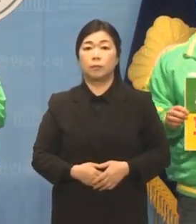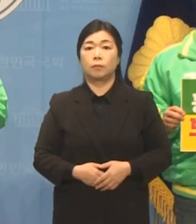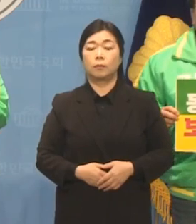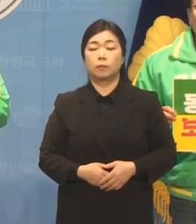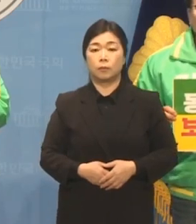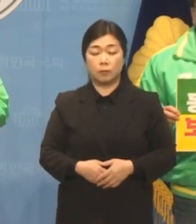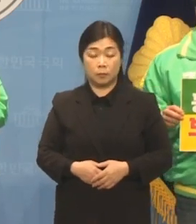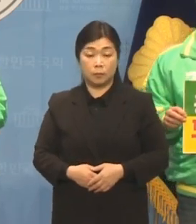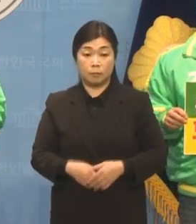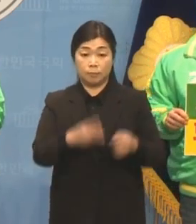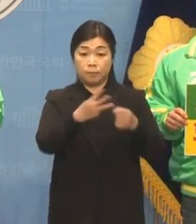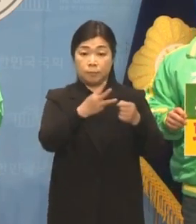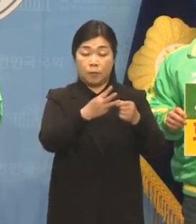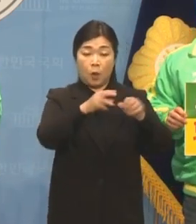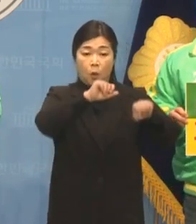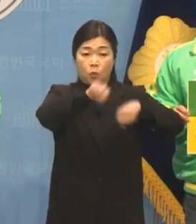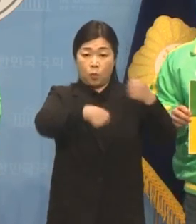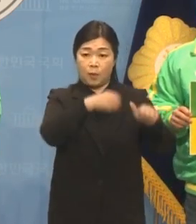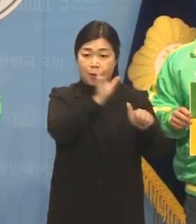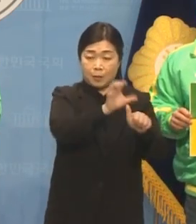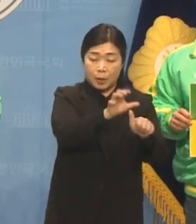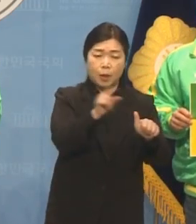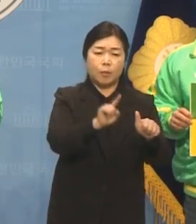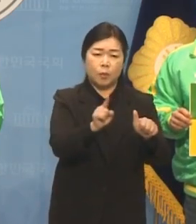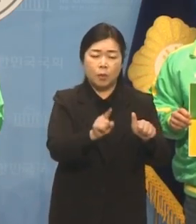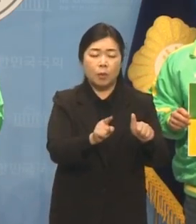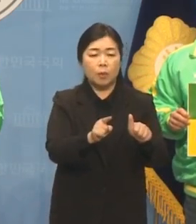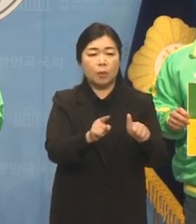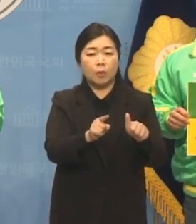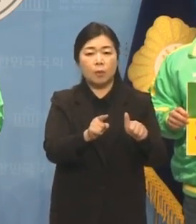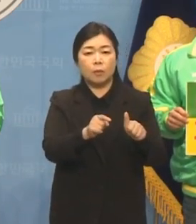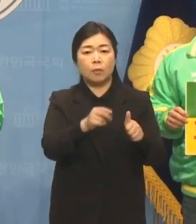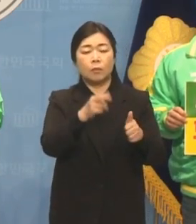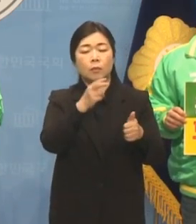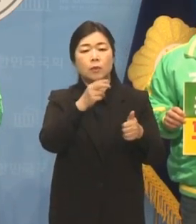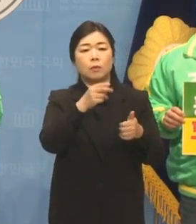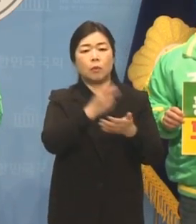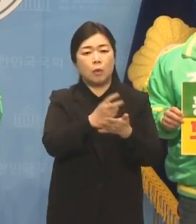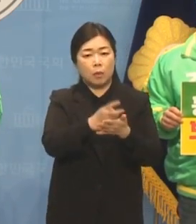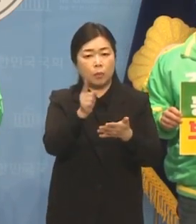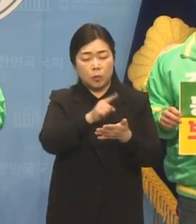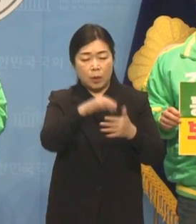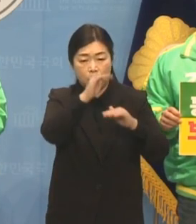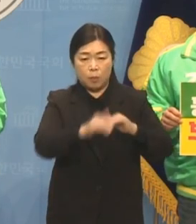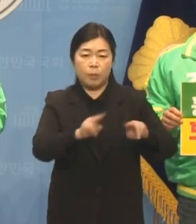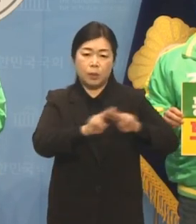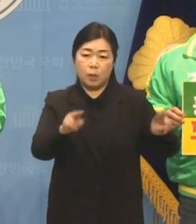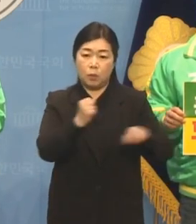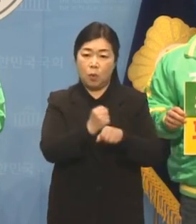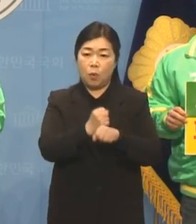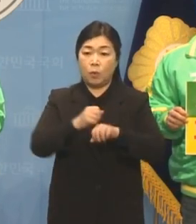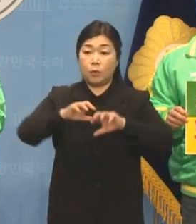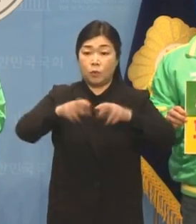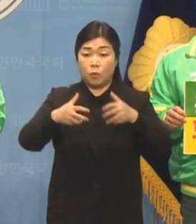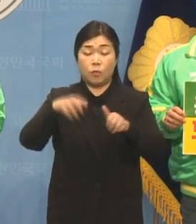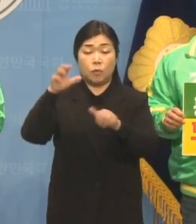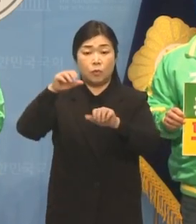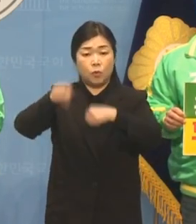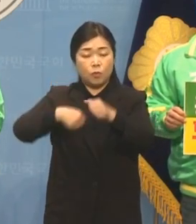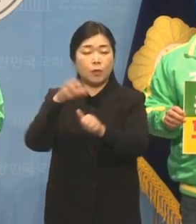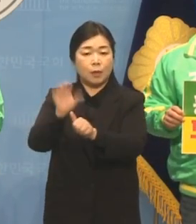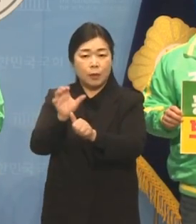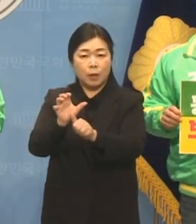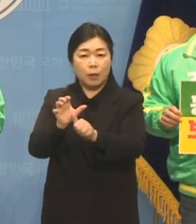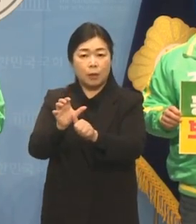셋째, 동물학대 축제를 폐지하고 동물학대 예방 체계를 만들겠습니다. 동물학대는 2000년 기준으로